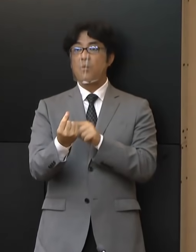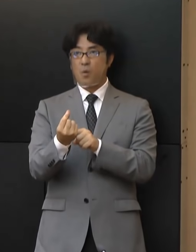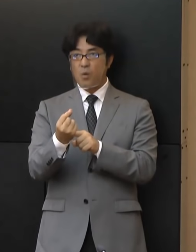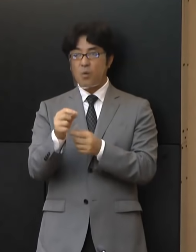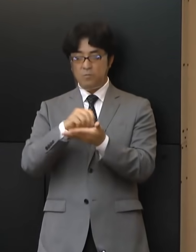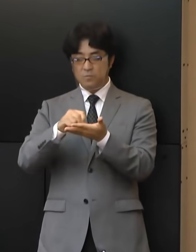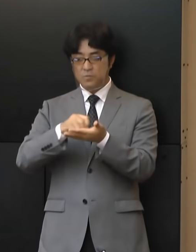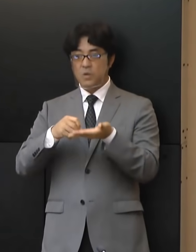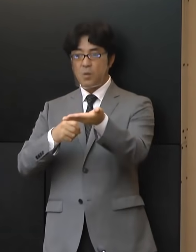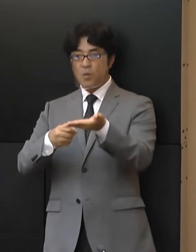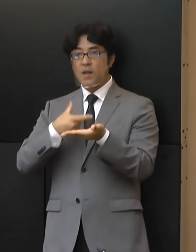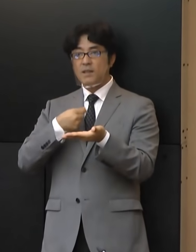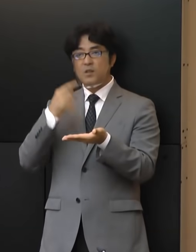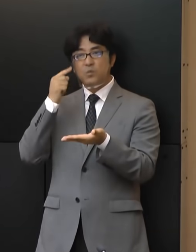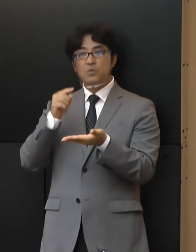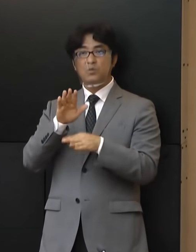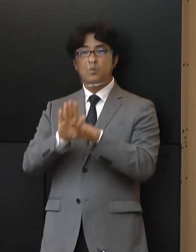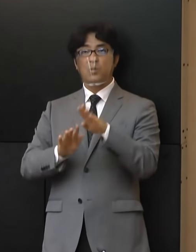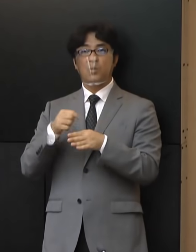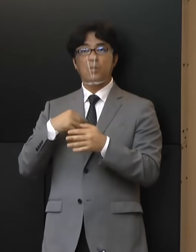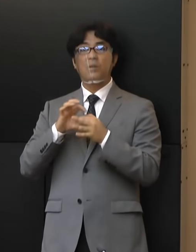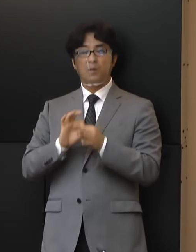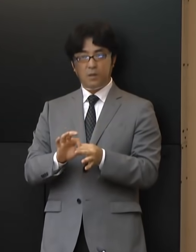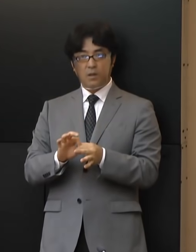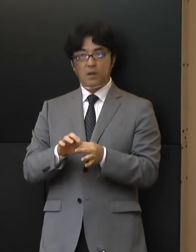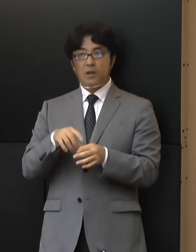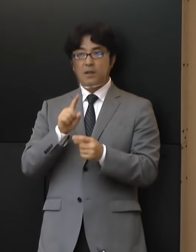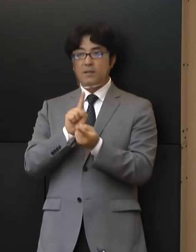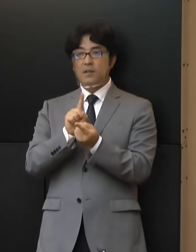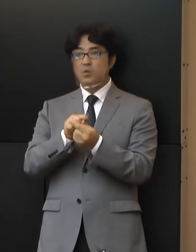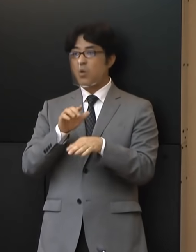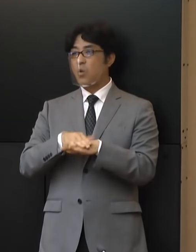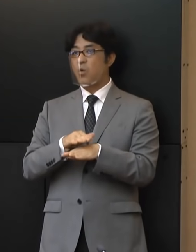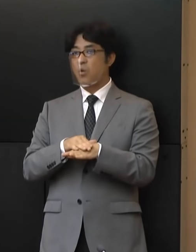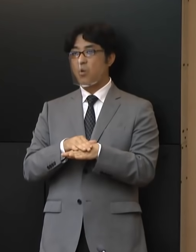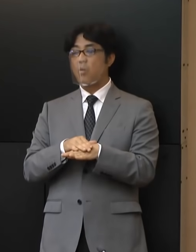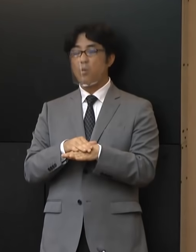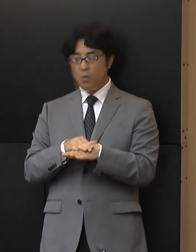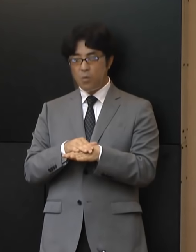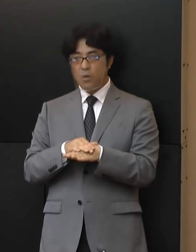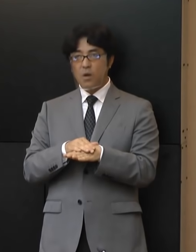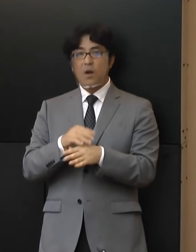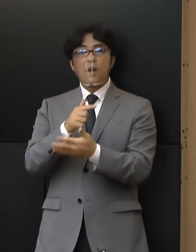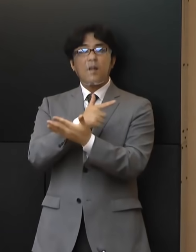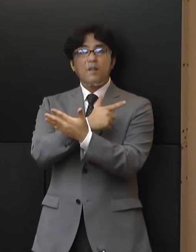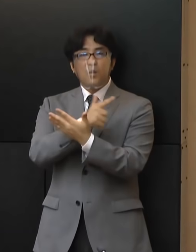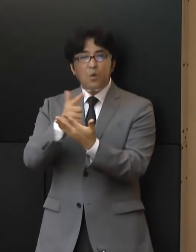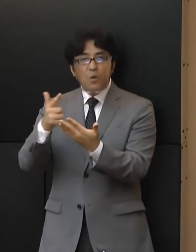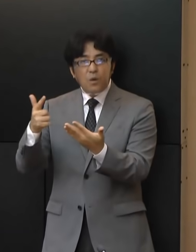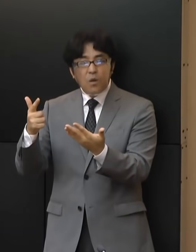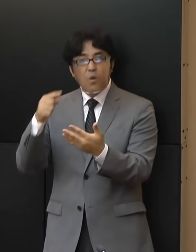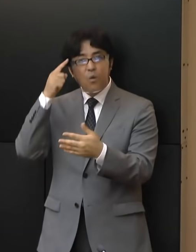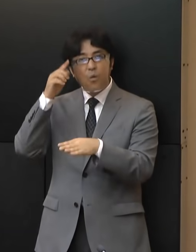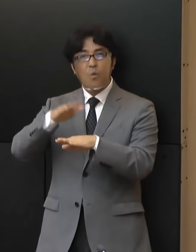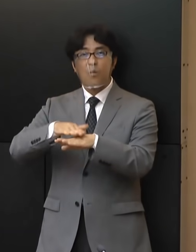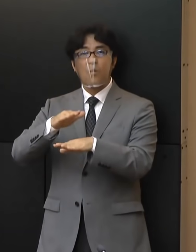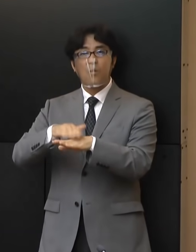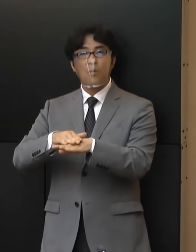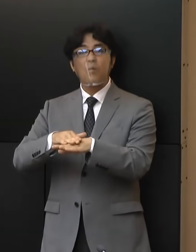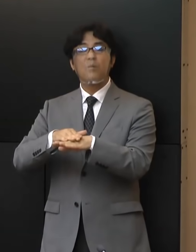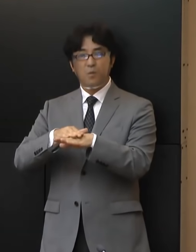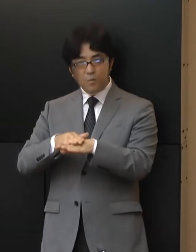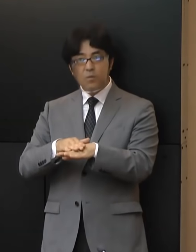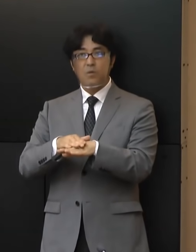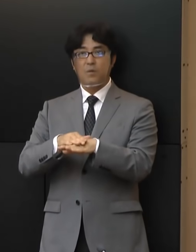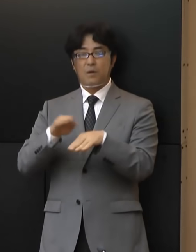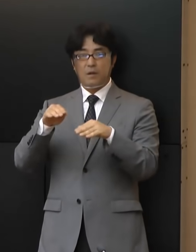していただきたいなということも考えております。ですから、あらゆる方策を立てていってですね、